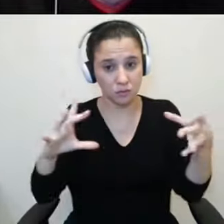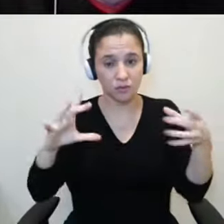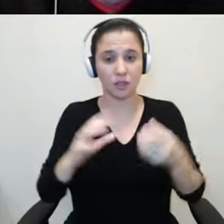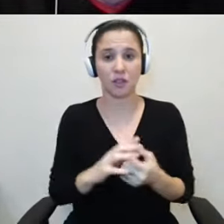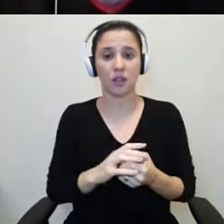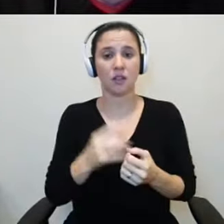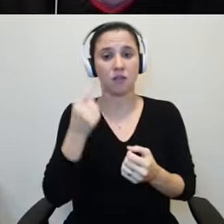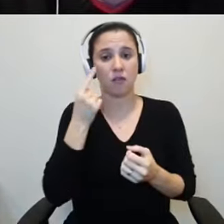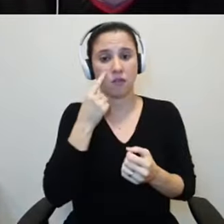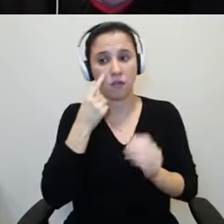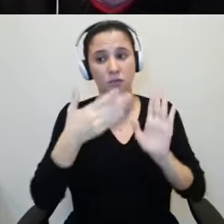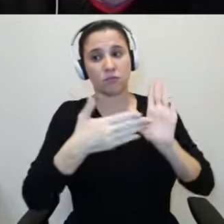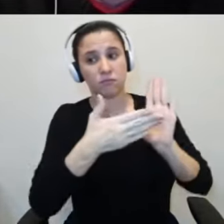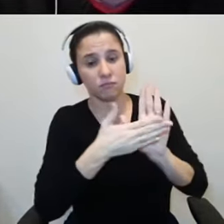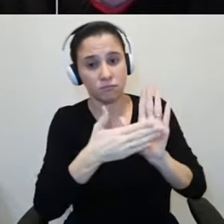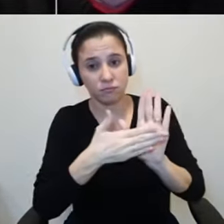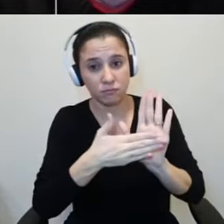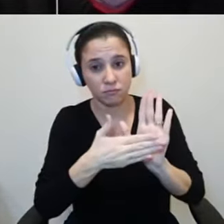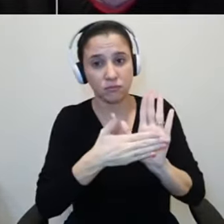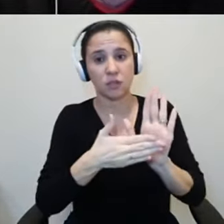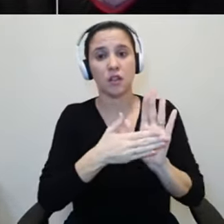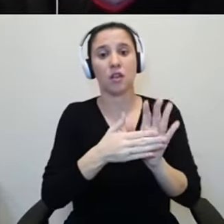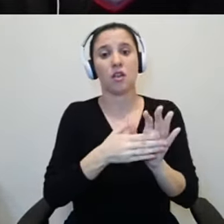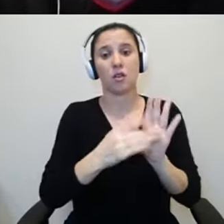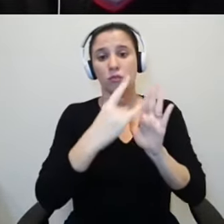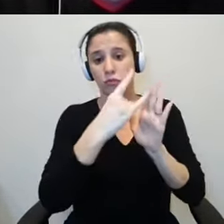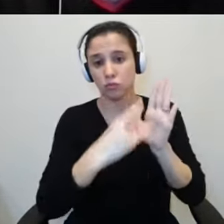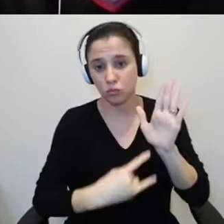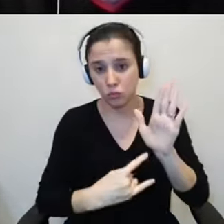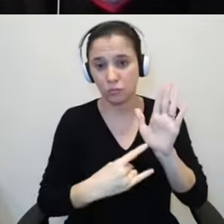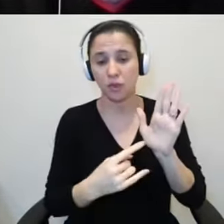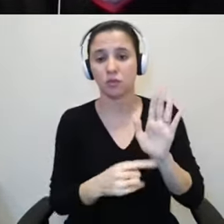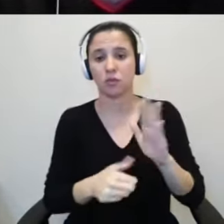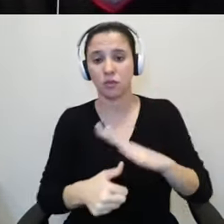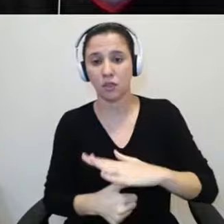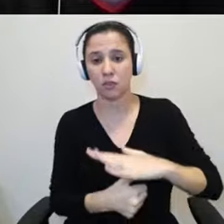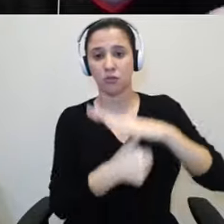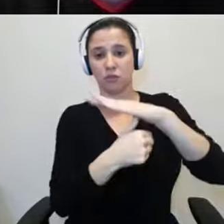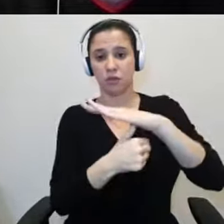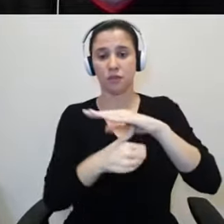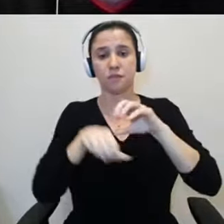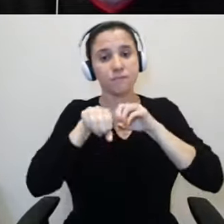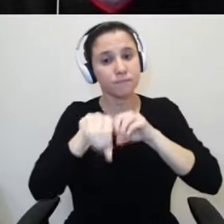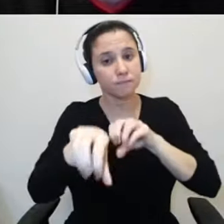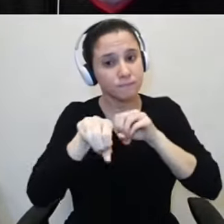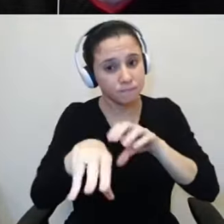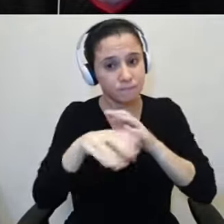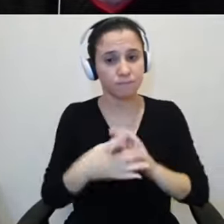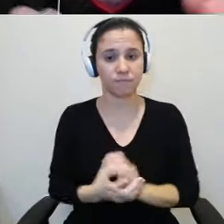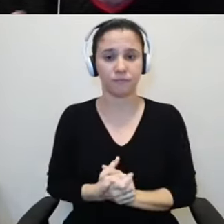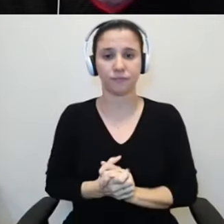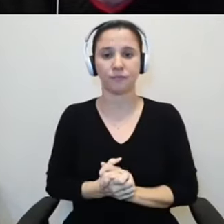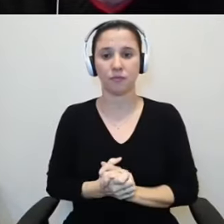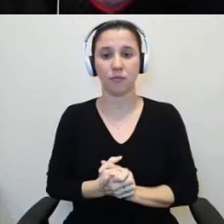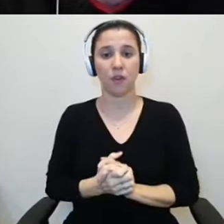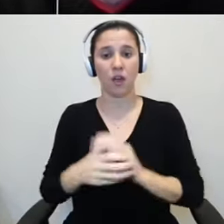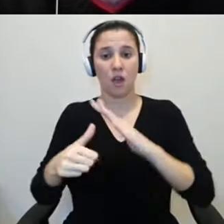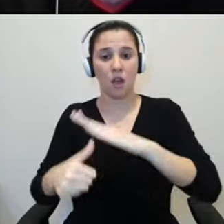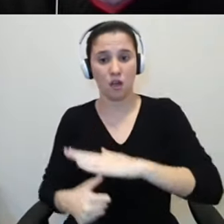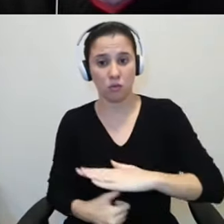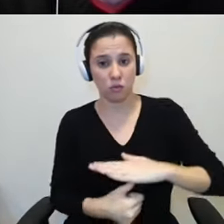documentos enviados aí pela Pró-Reitoria de Ensino. E aí, a Reitoria de Ensino fez uma minuta, uma nova